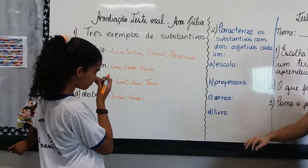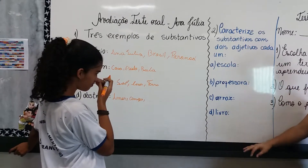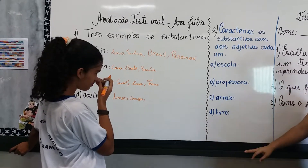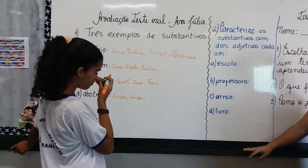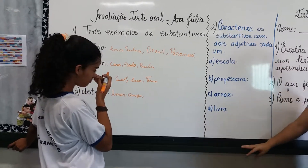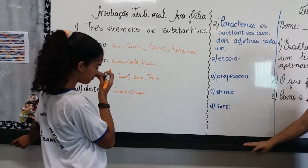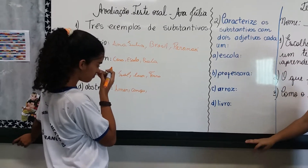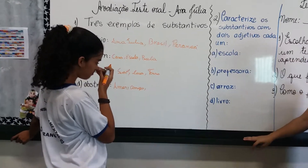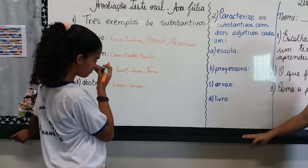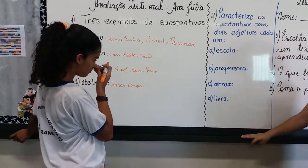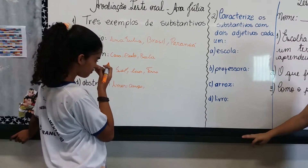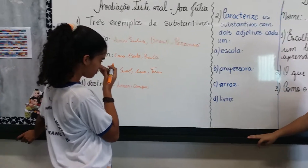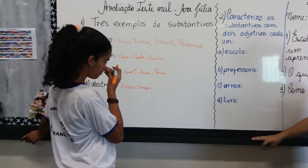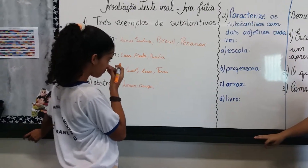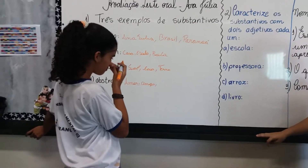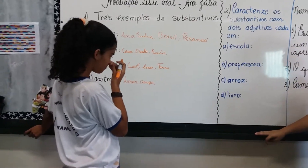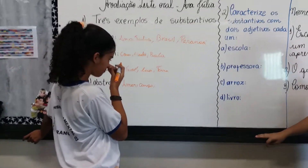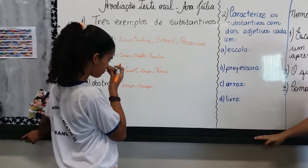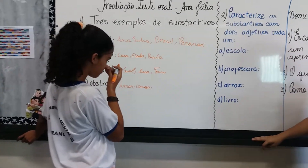Sentimento e emoção.